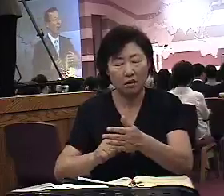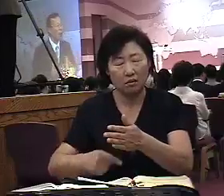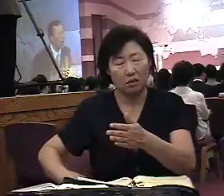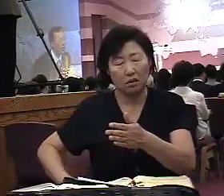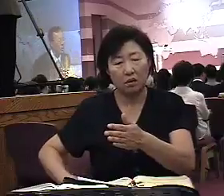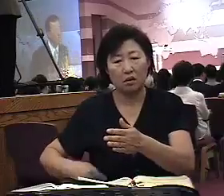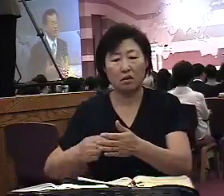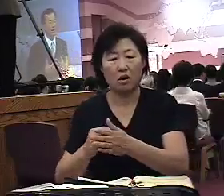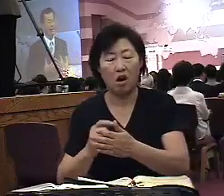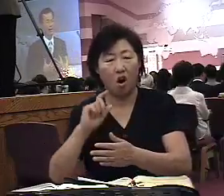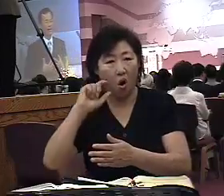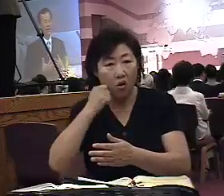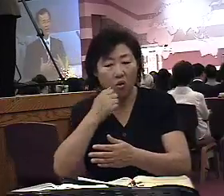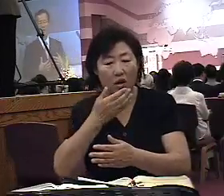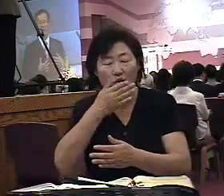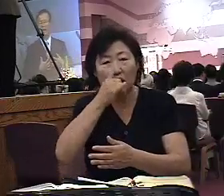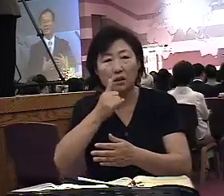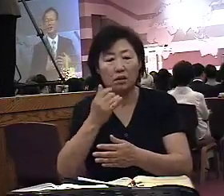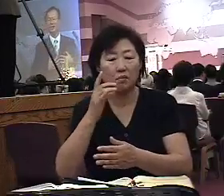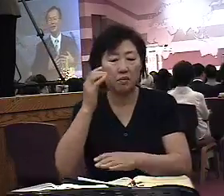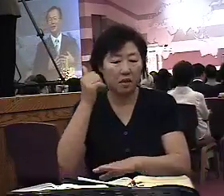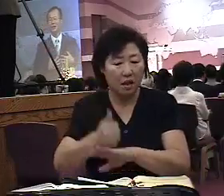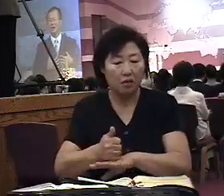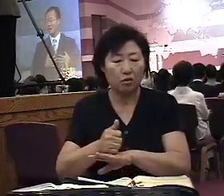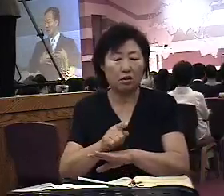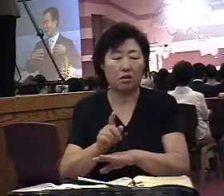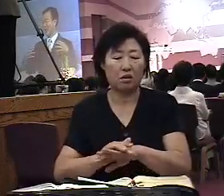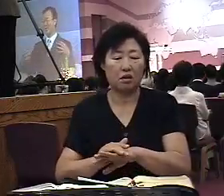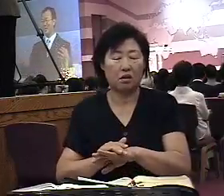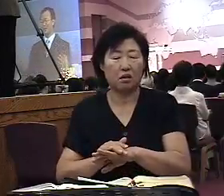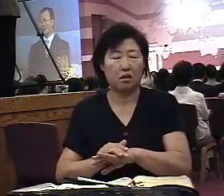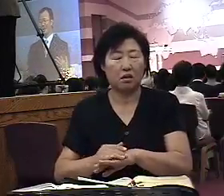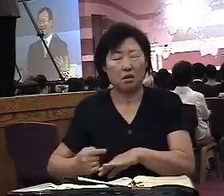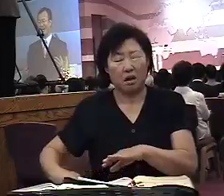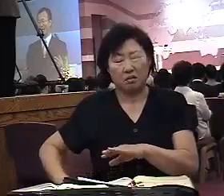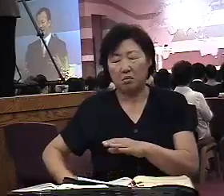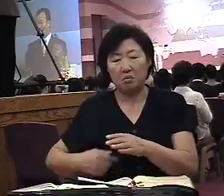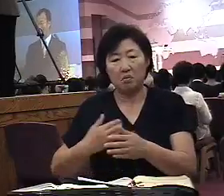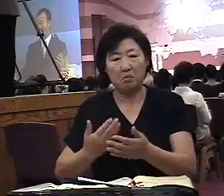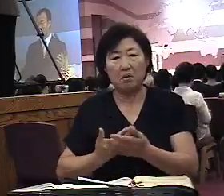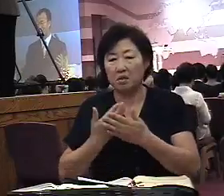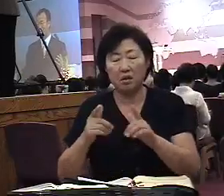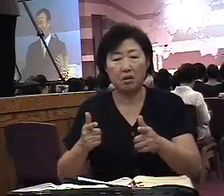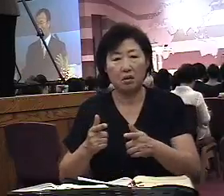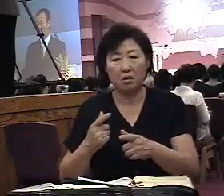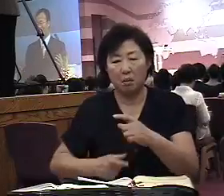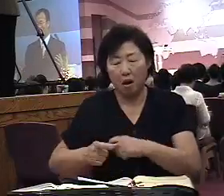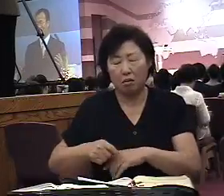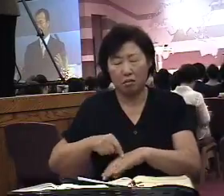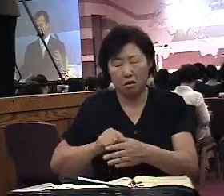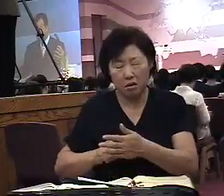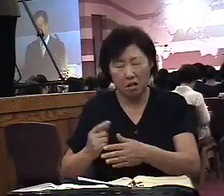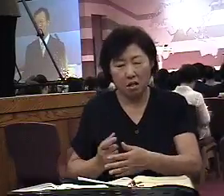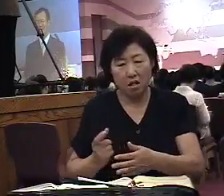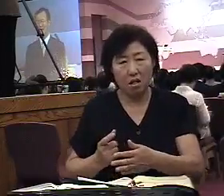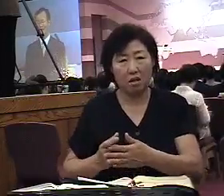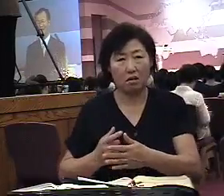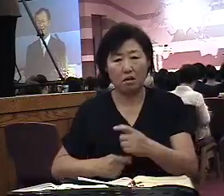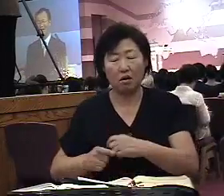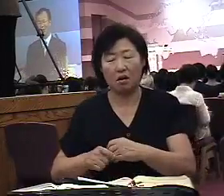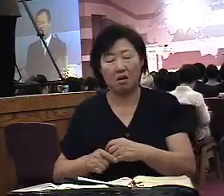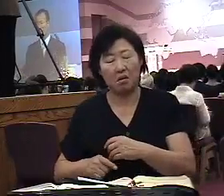받아 어려워할 수도 있지만 나중에는 가책도 받지 않습니다. 강팍해지고